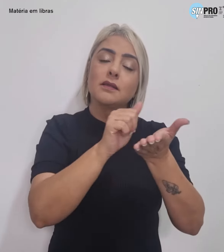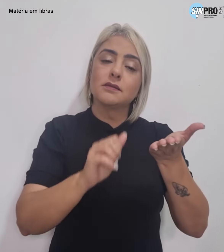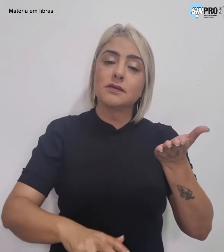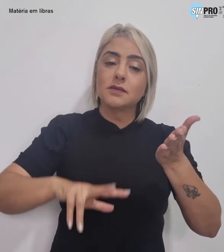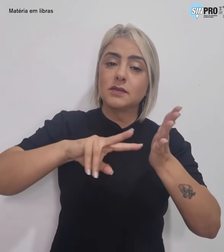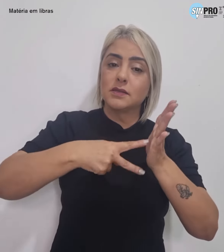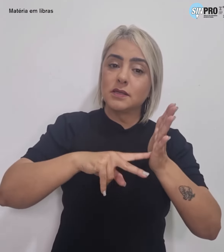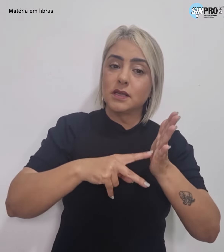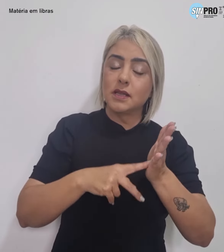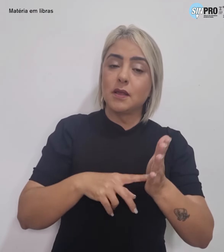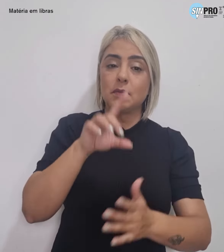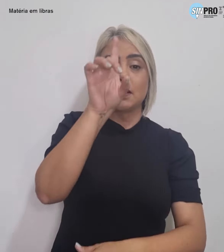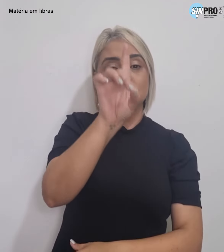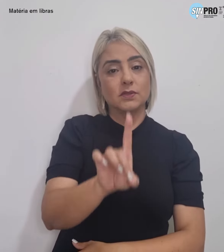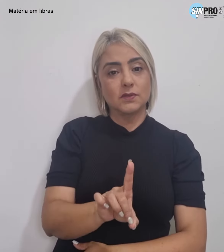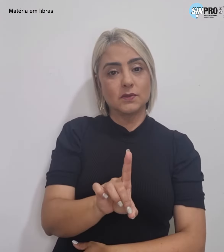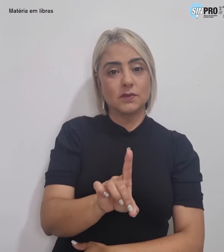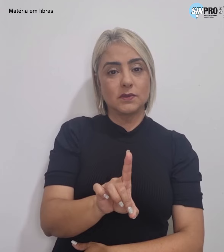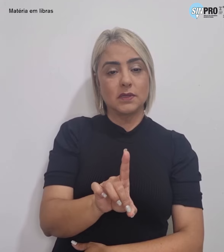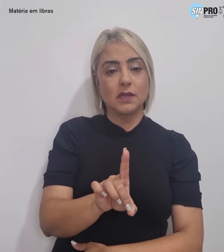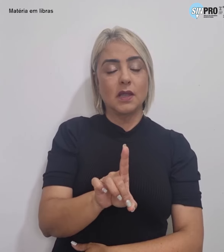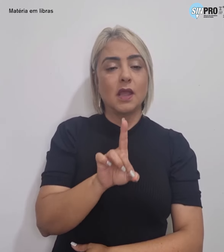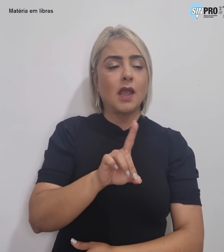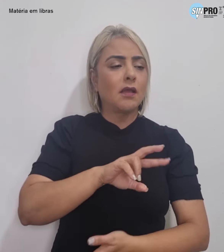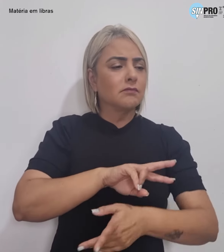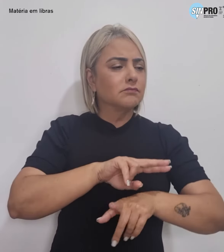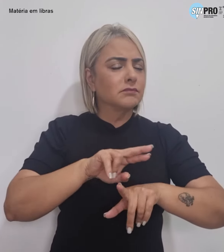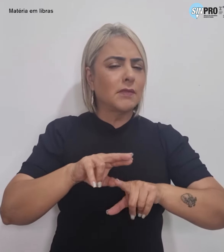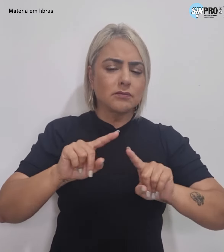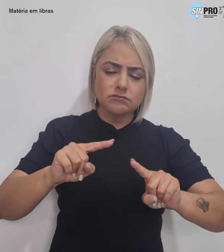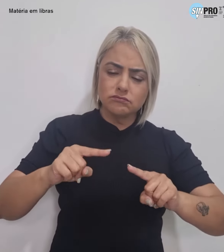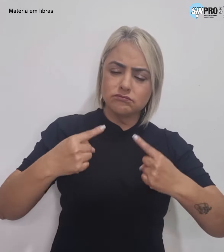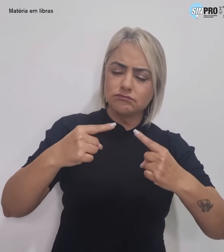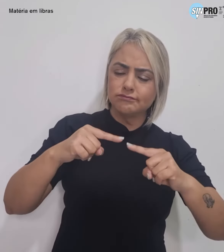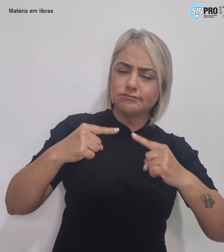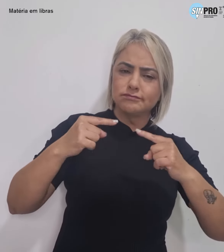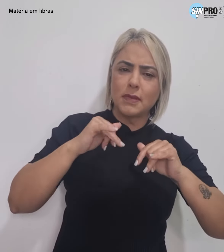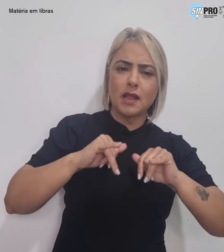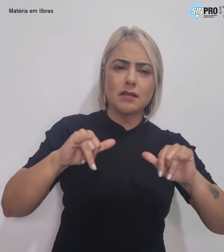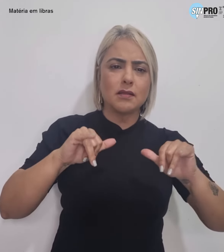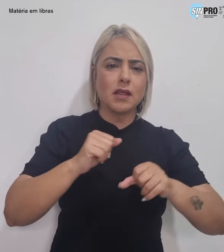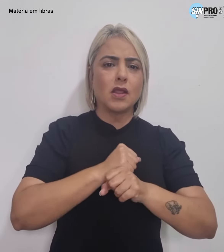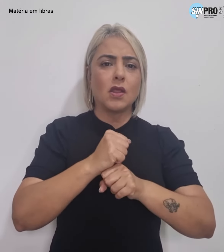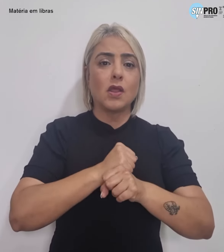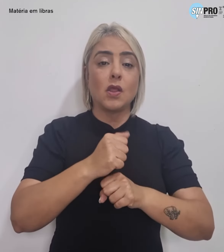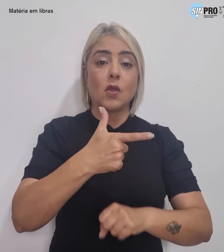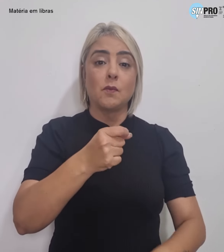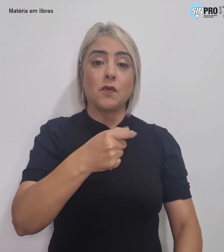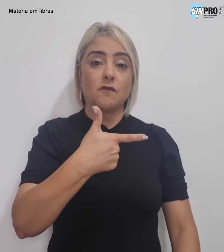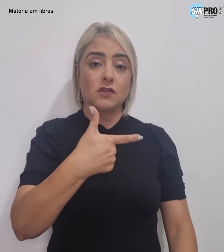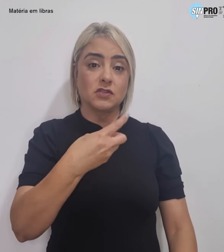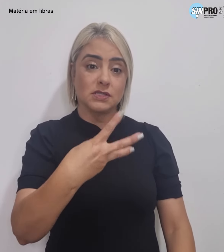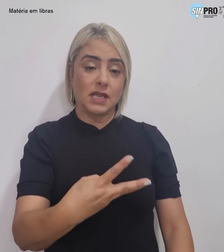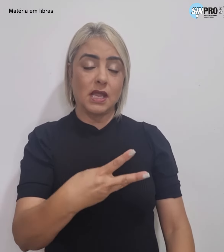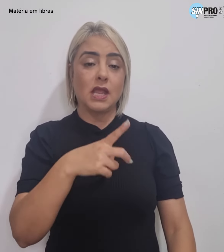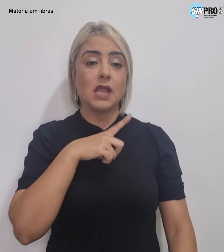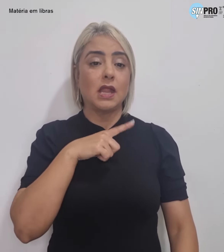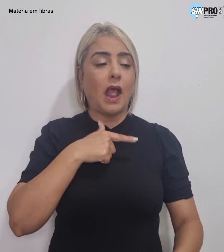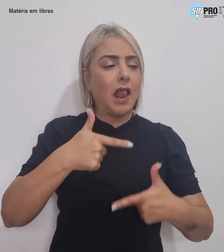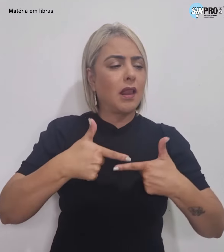pela diretoria. Entre os grandes desafios anunciados para 2023, está a luta por uma das